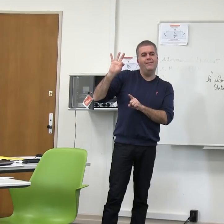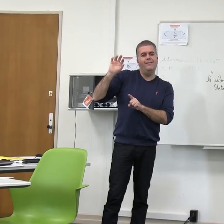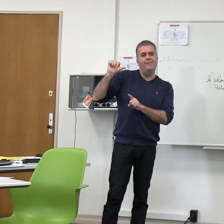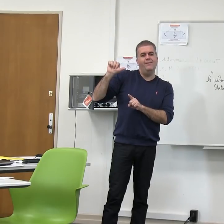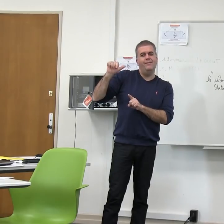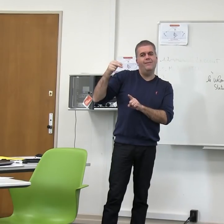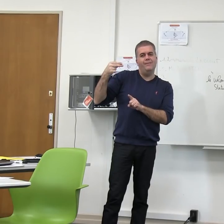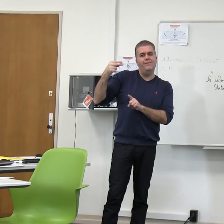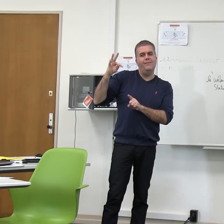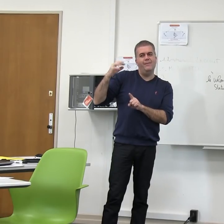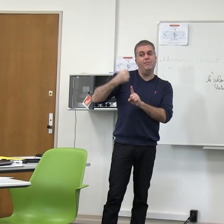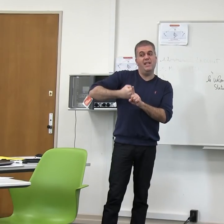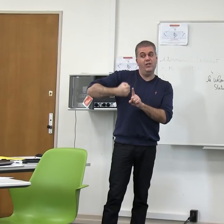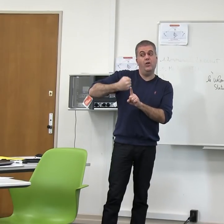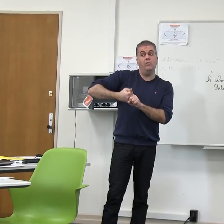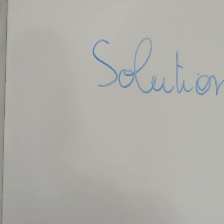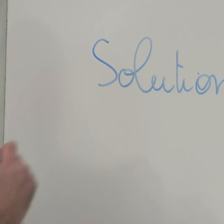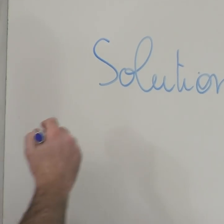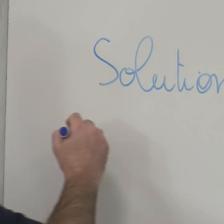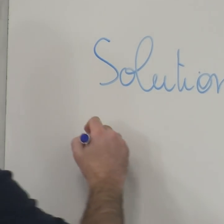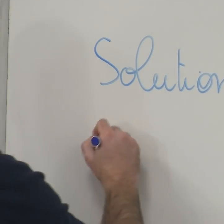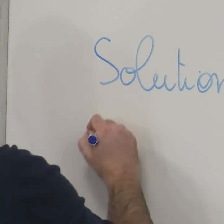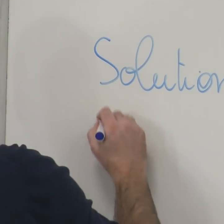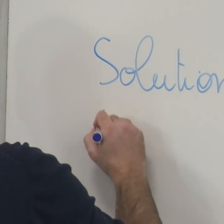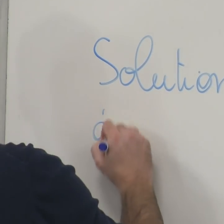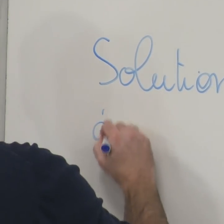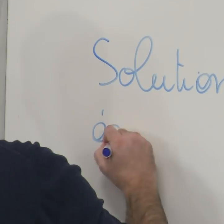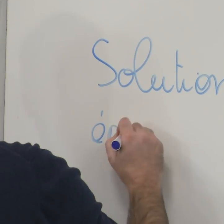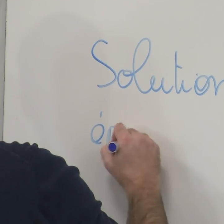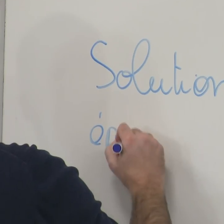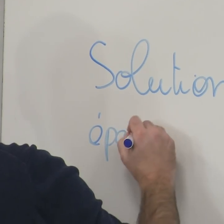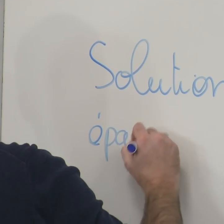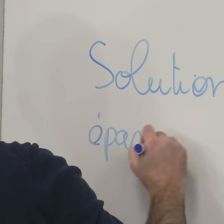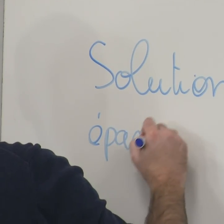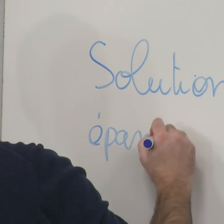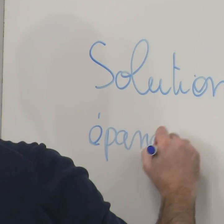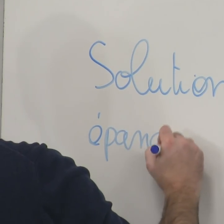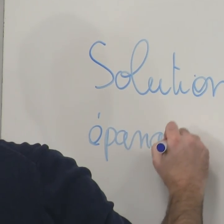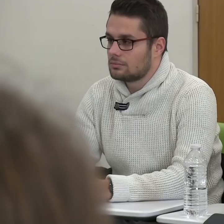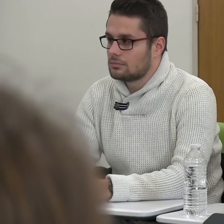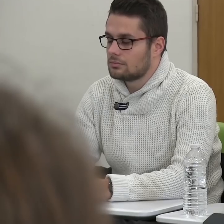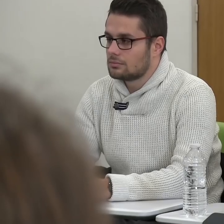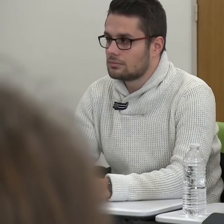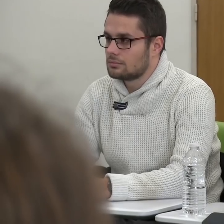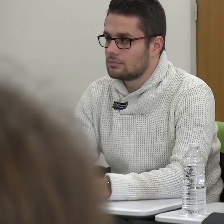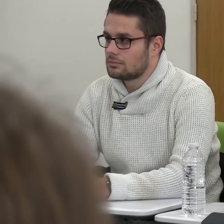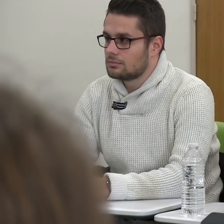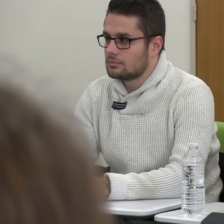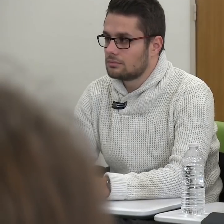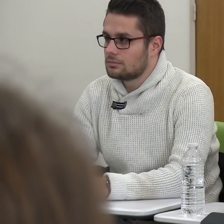Apprendre la langue des signes pour aider les personnes sourdes, c'est une belle motivation. Mais est-ce que l'intérêt que suscite cette langue est seulement professionnel ? Et si c'était plus que ça ?